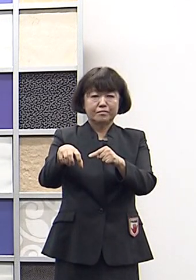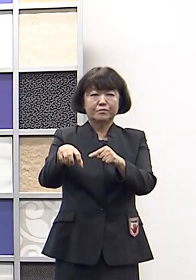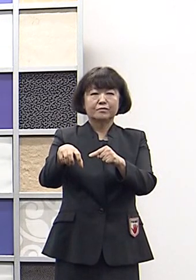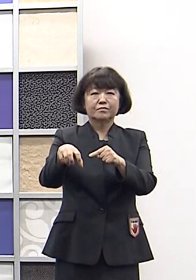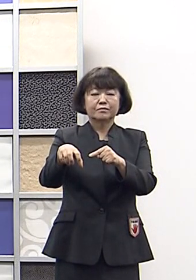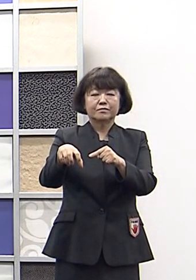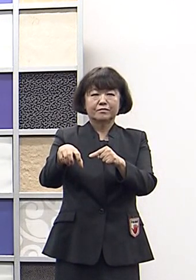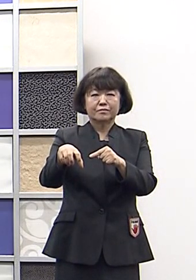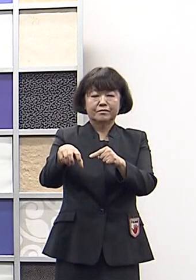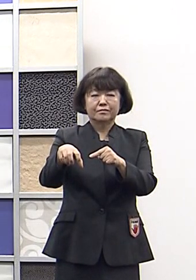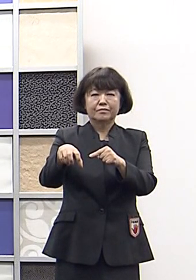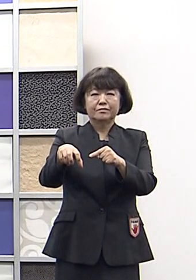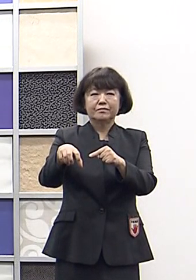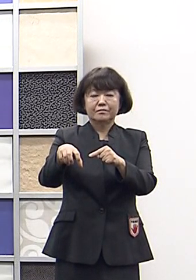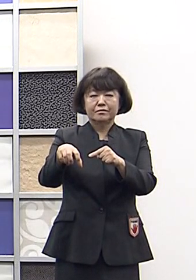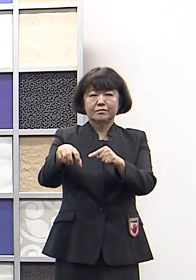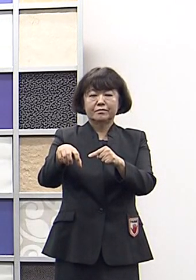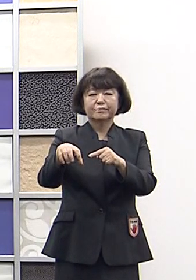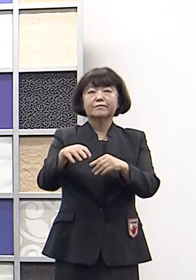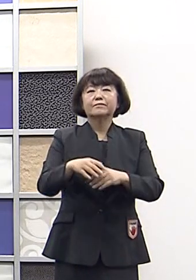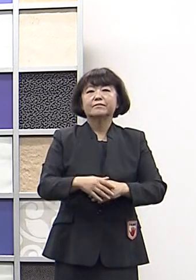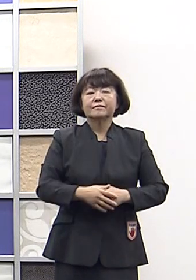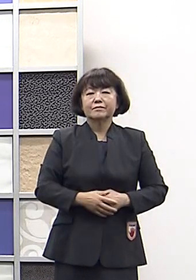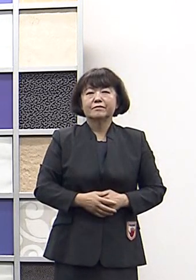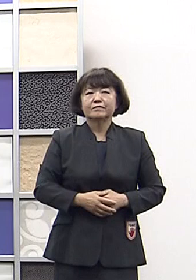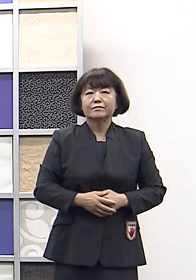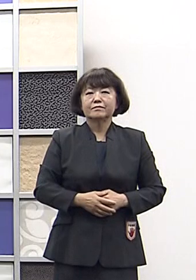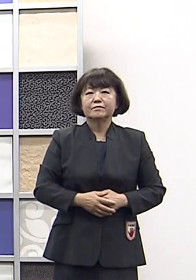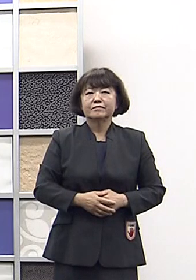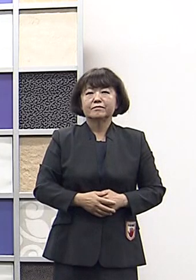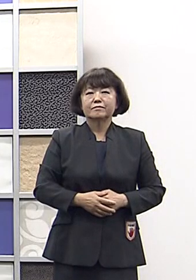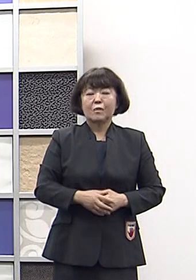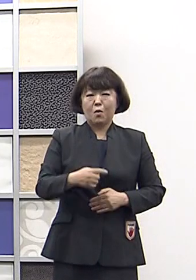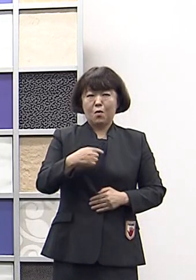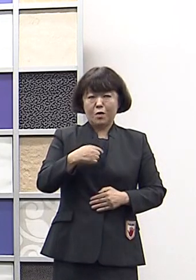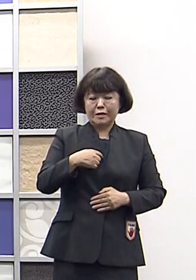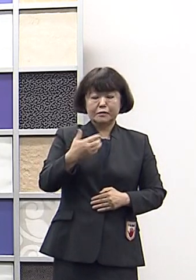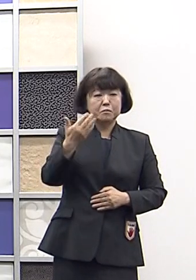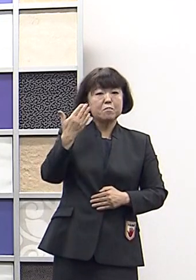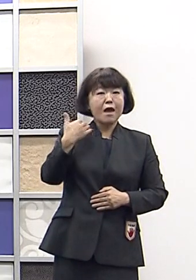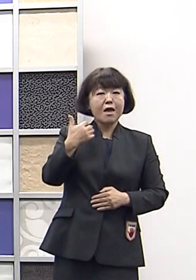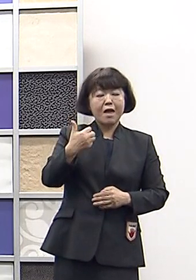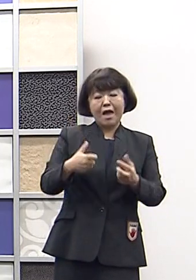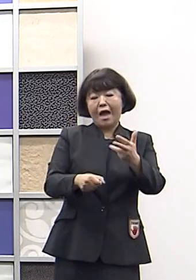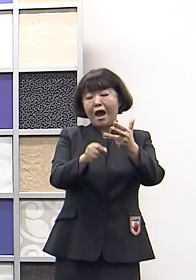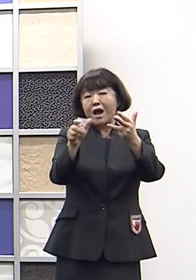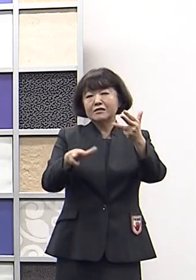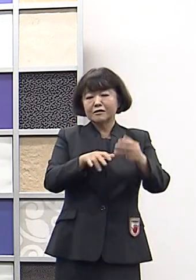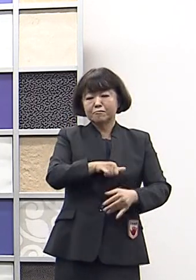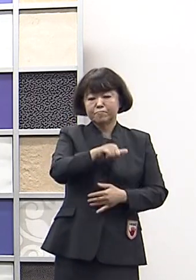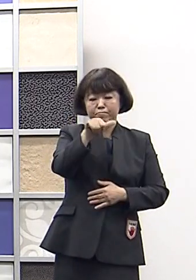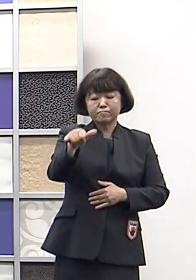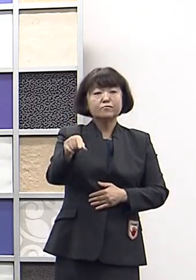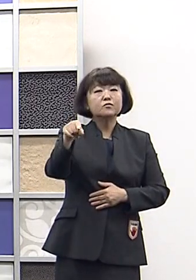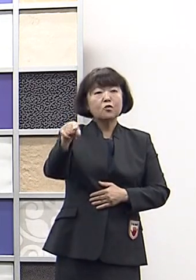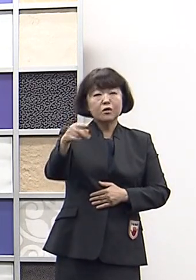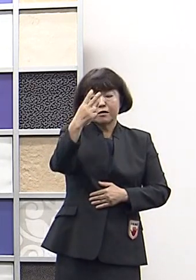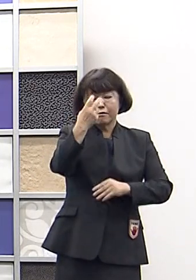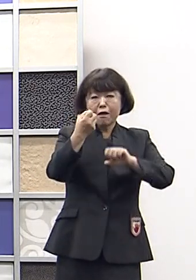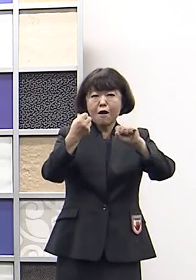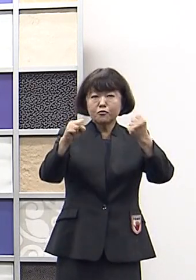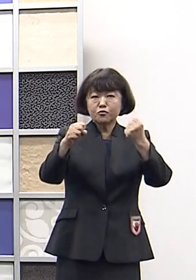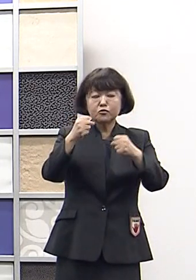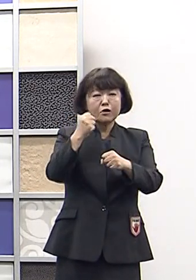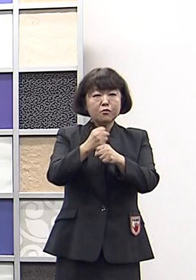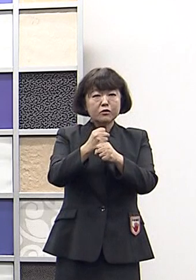名高いところでございます。先般ご訪問した際にですね、芸術作品をぜひ共同制作でき